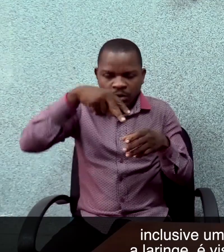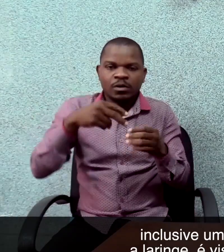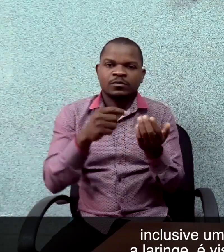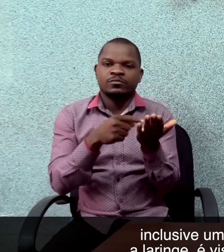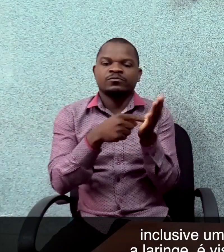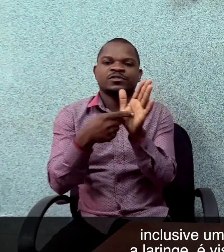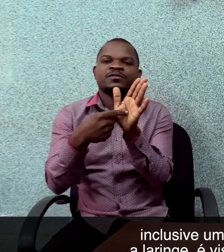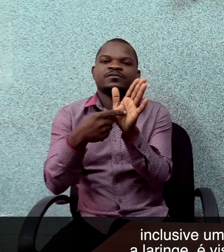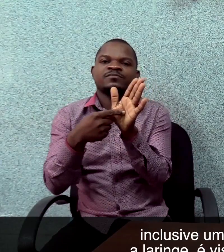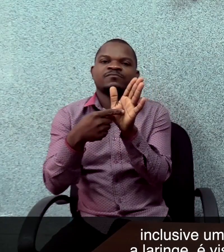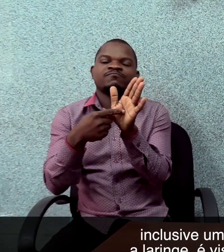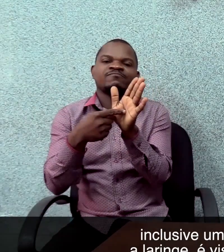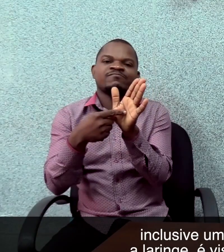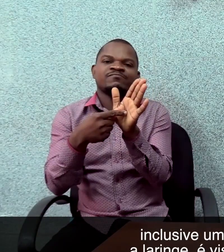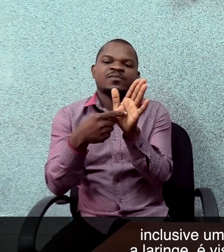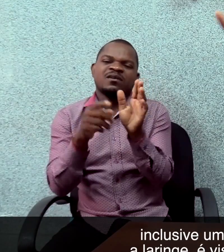nível